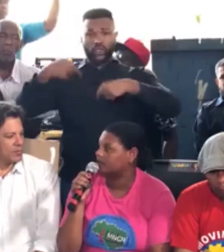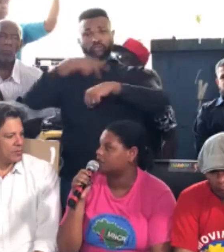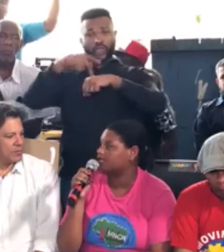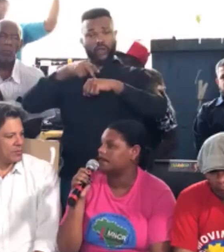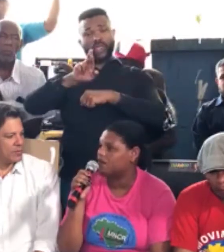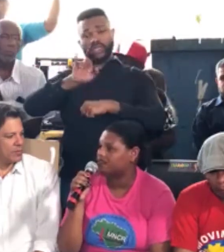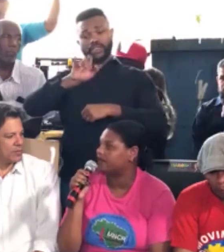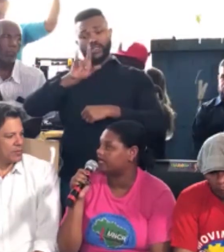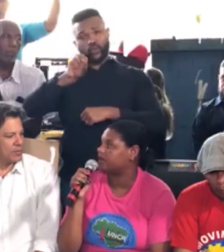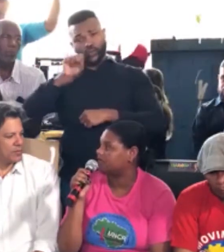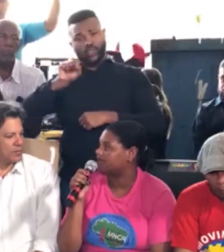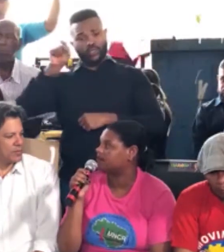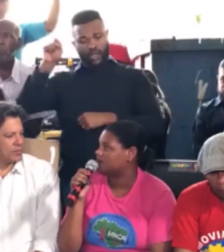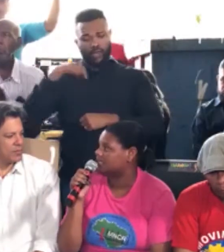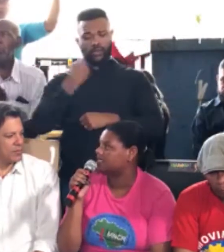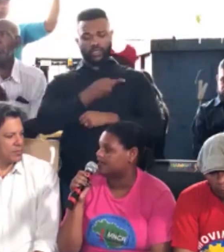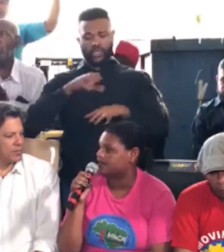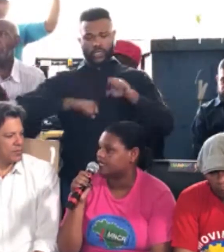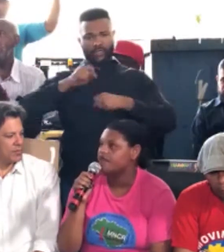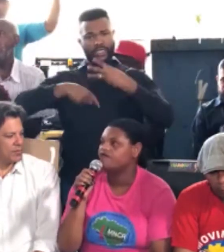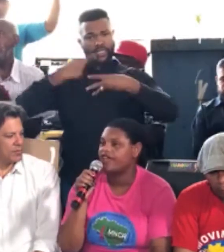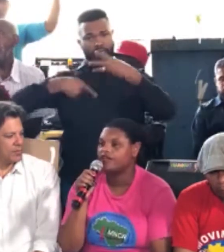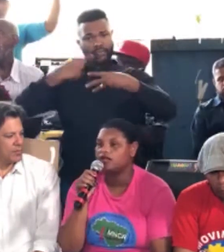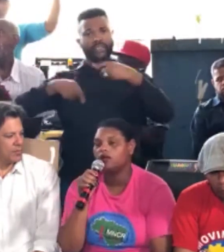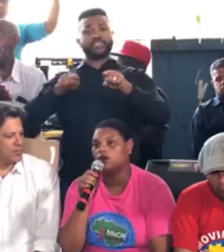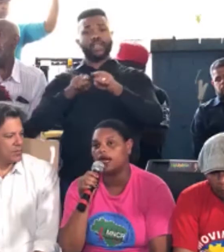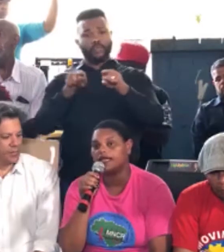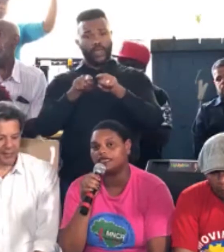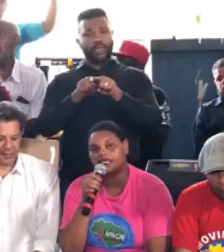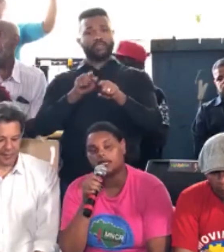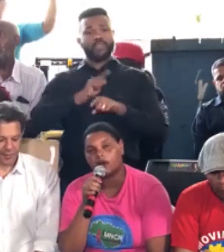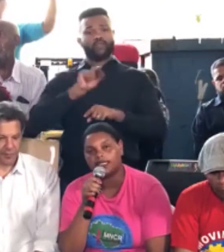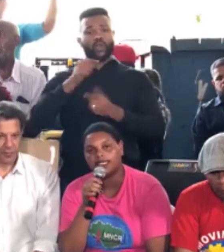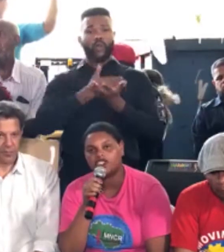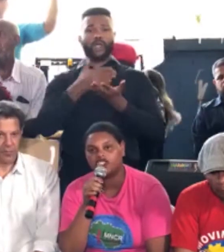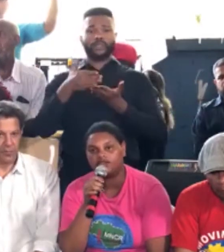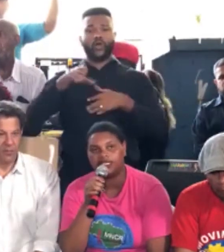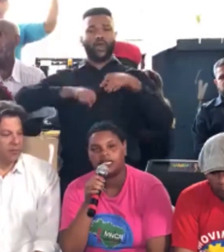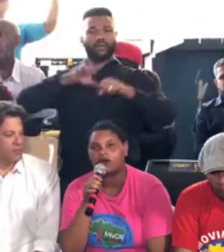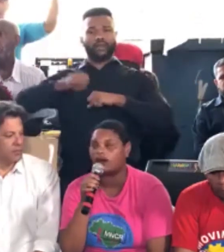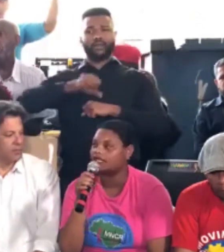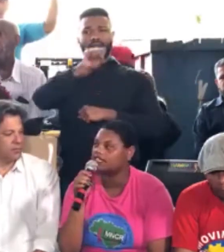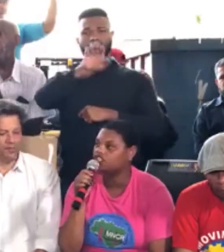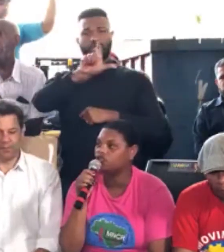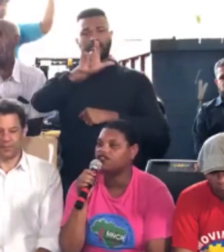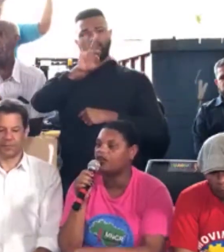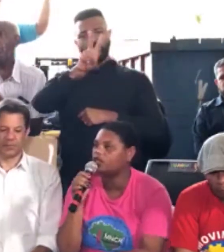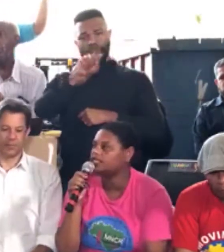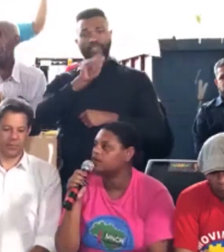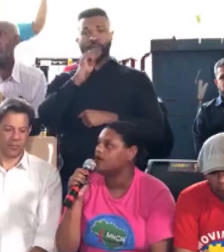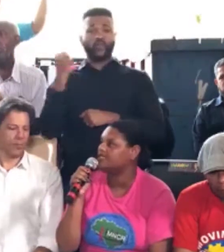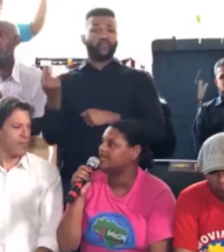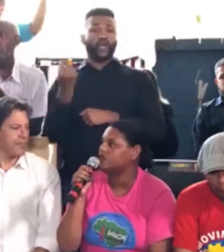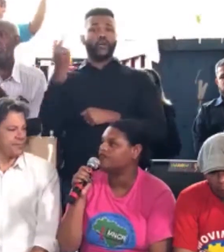principalmente com a inclusão daquele povo que estava lá, que era nós, catadores de materiais escravos. Veio a implantação da coleta seletiva, na qual a coleta seletiva, o que se